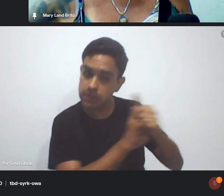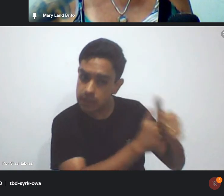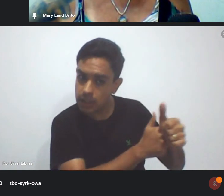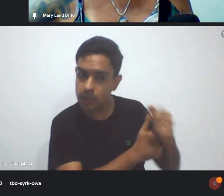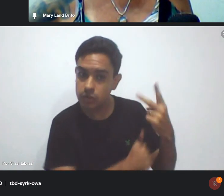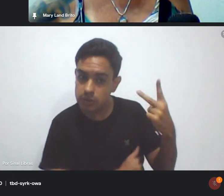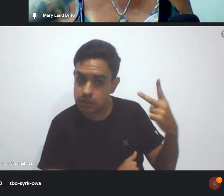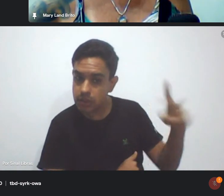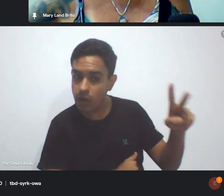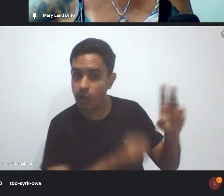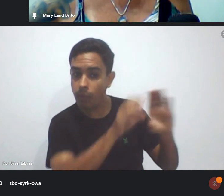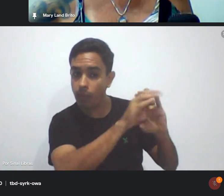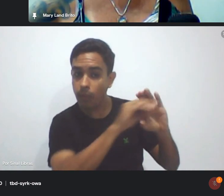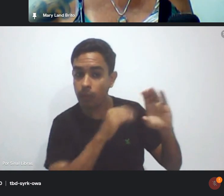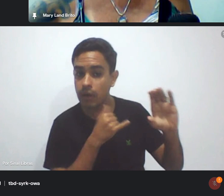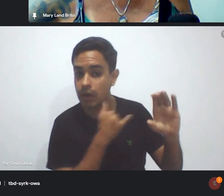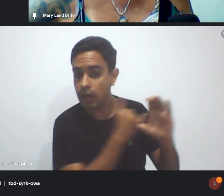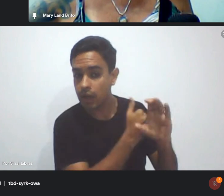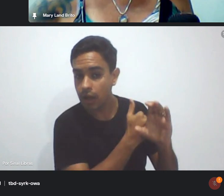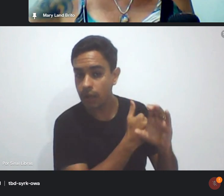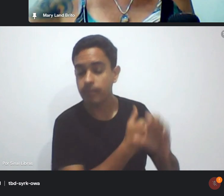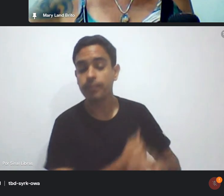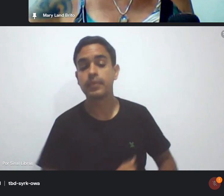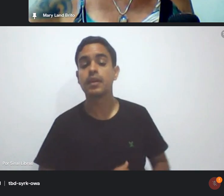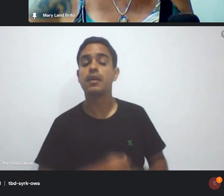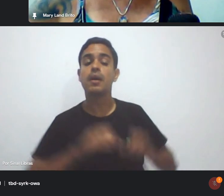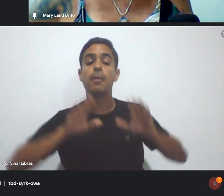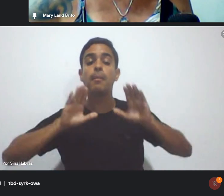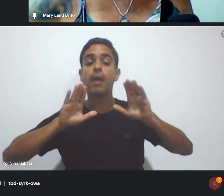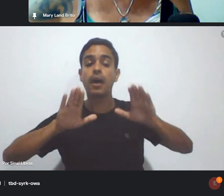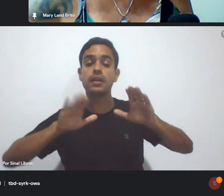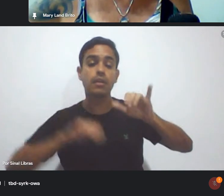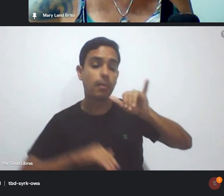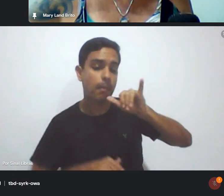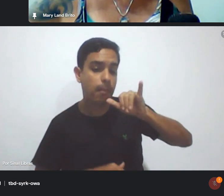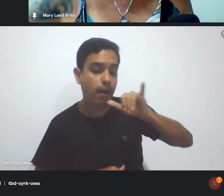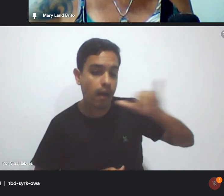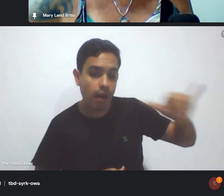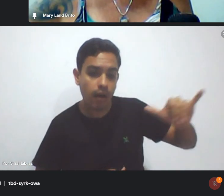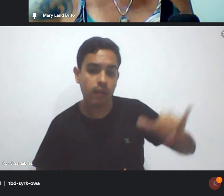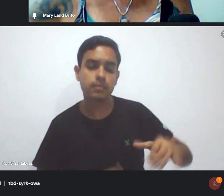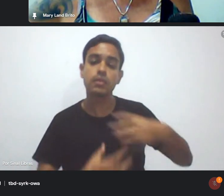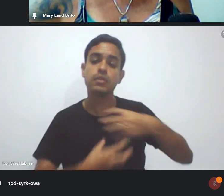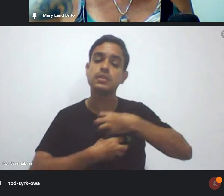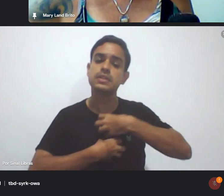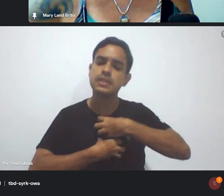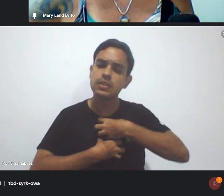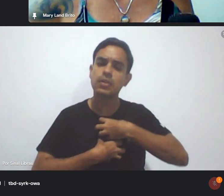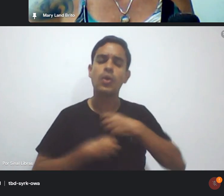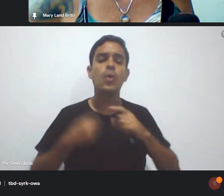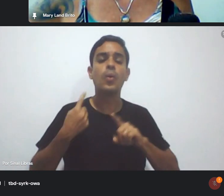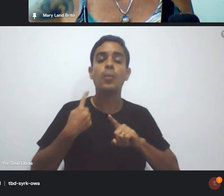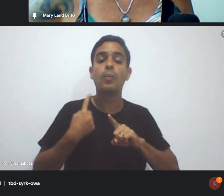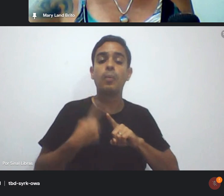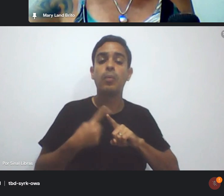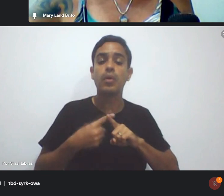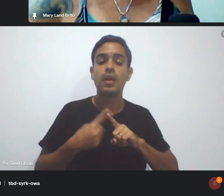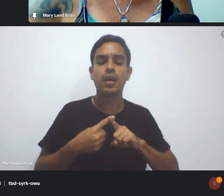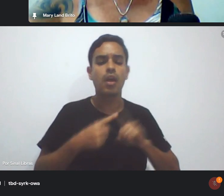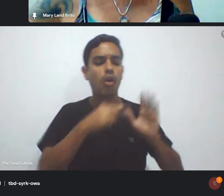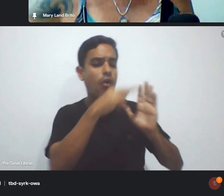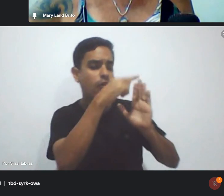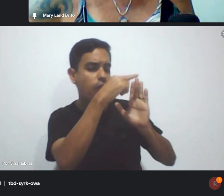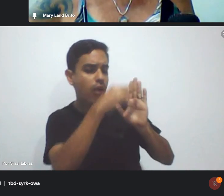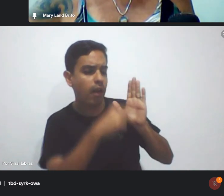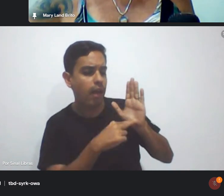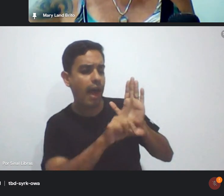seguir. Mas aí, deixa eu te falar, Mari, eu me sinto contemplada porque eu vou dar uma lida já na lei, eu não vou estender aqui,